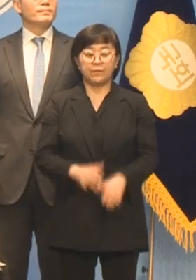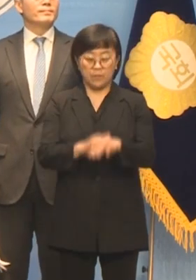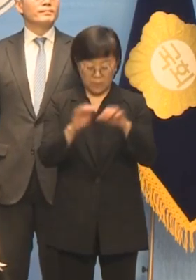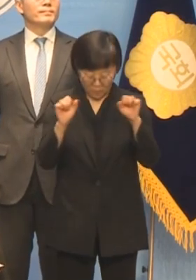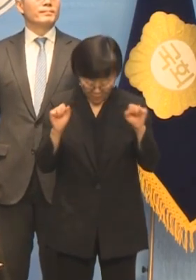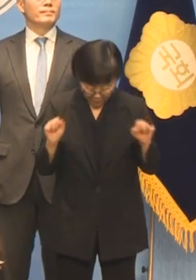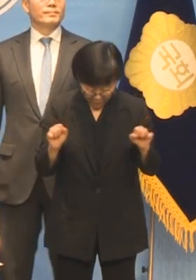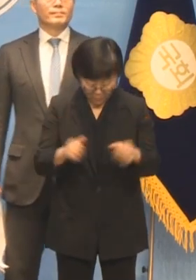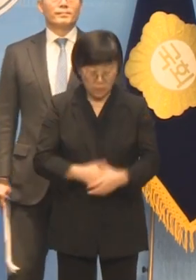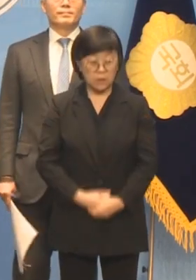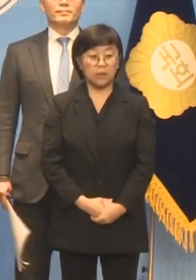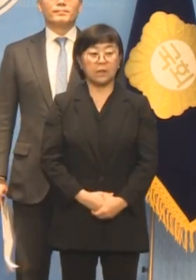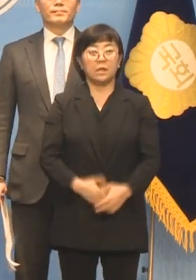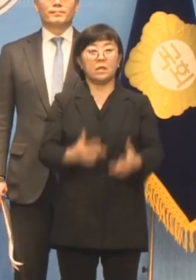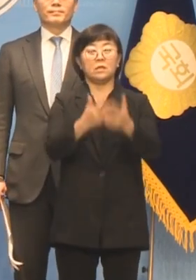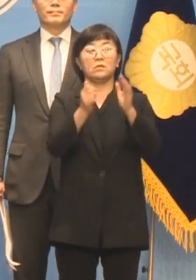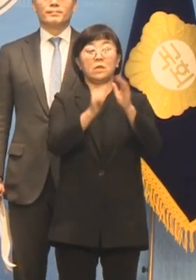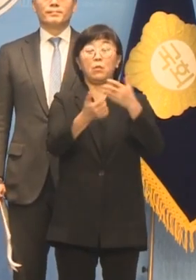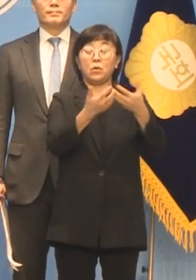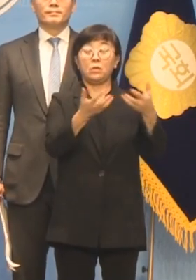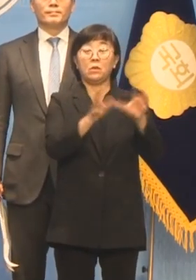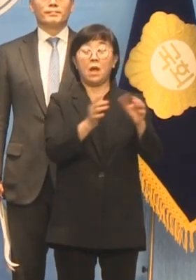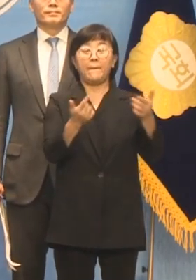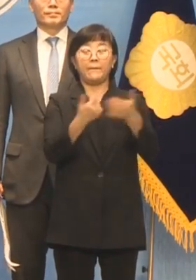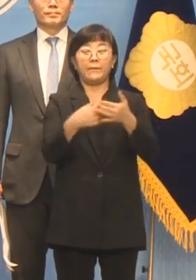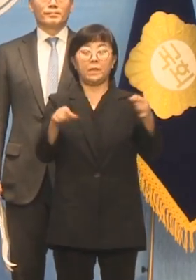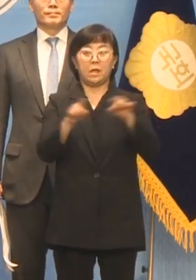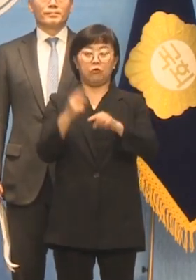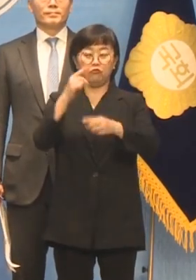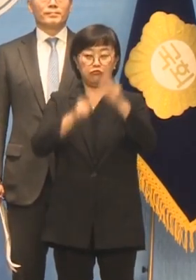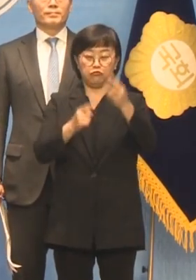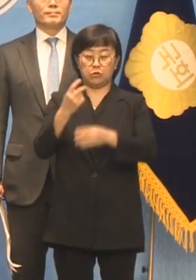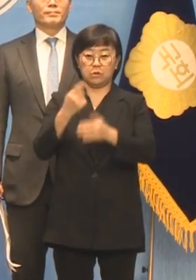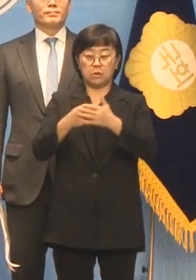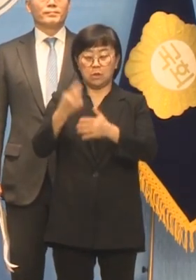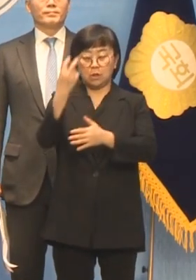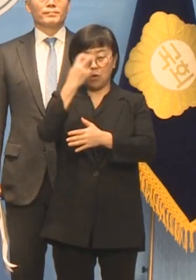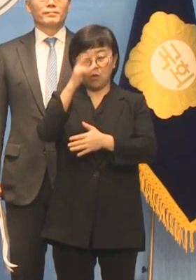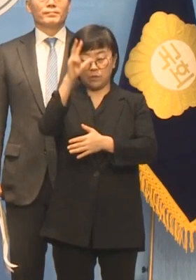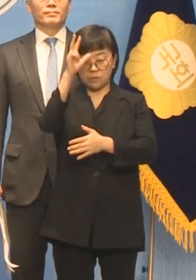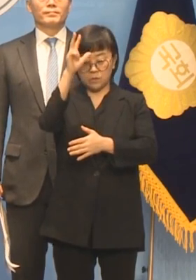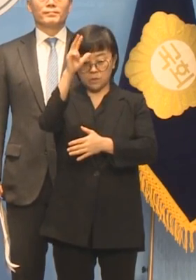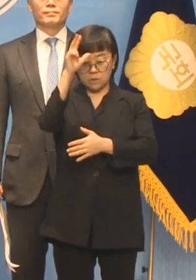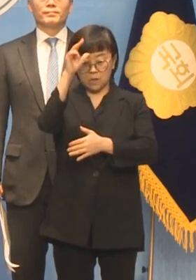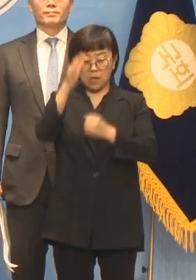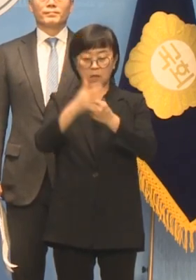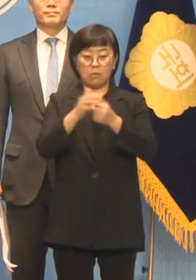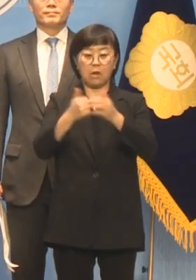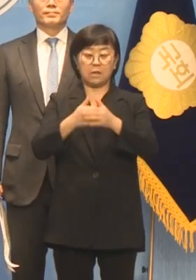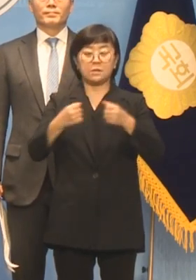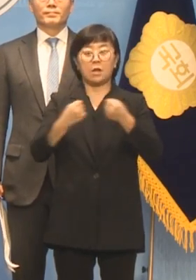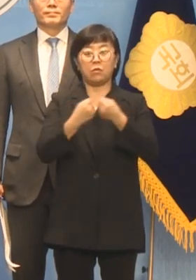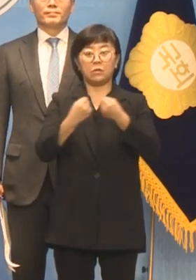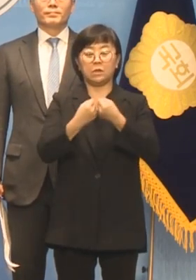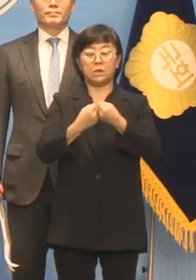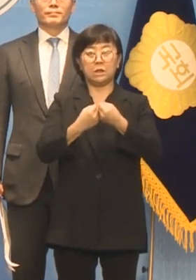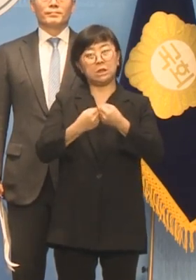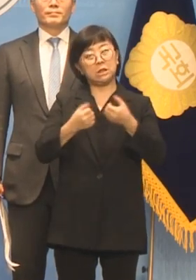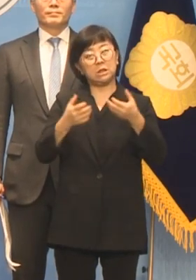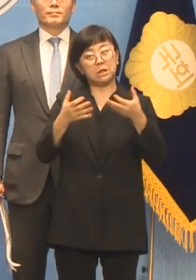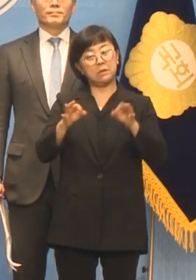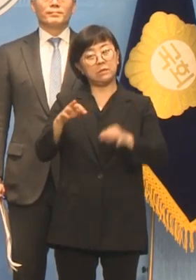안녕하십니까. 이재명 대표님과 함께 윤석열 검찰 독재와 싸우고 있는 성북을의 민생 변호사 김성진입니다.